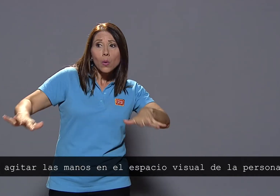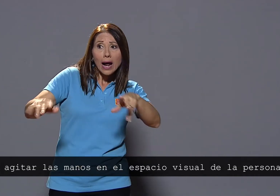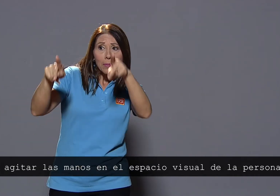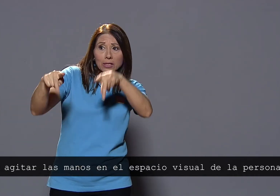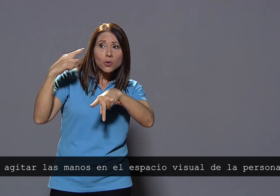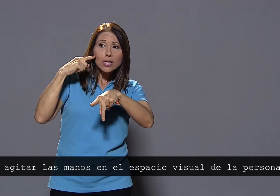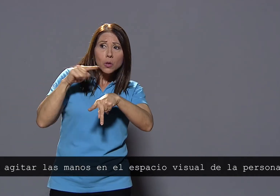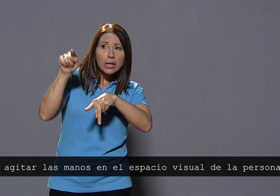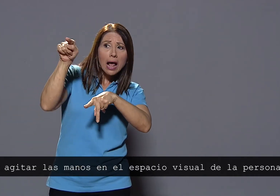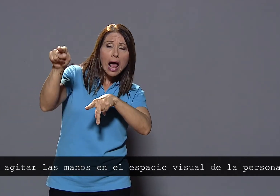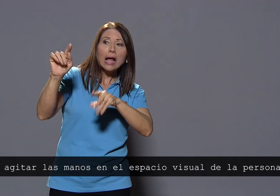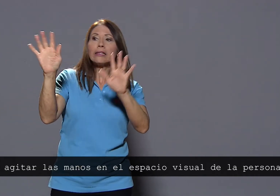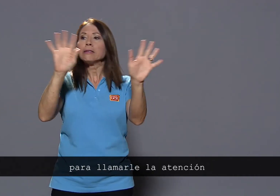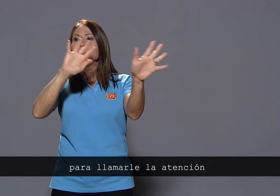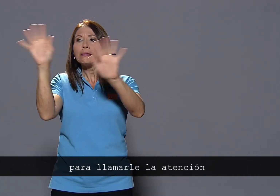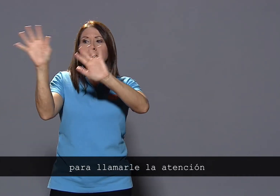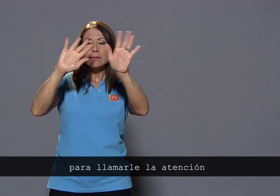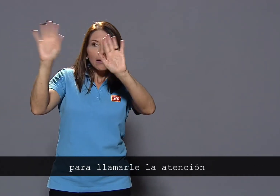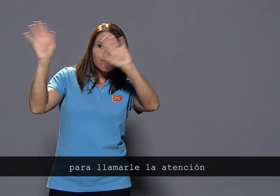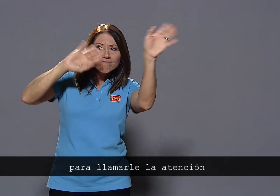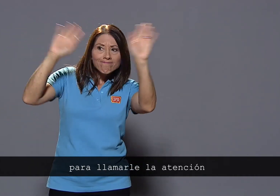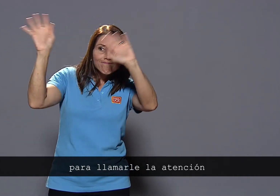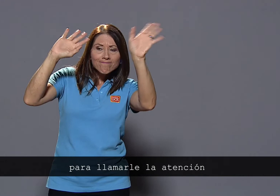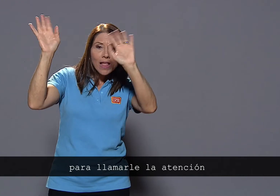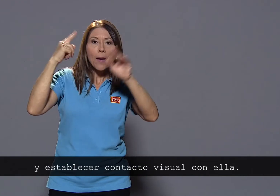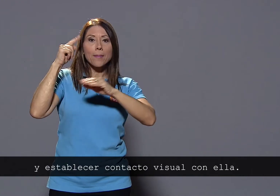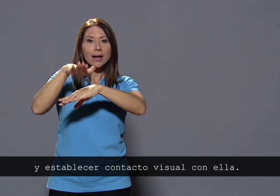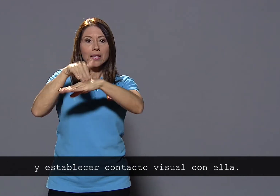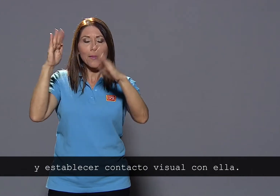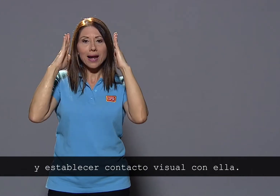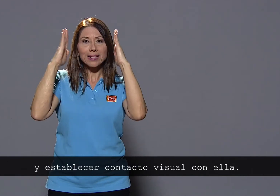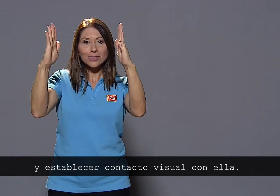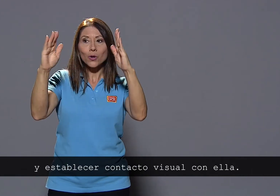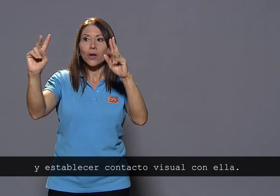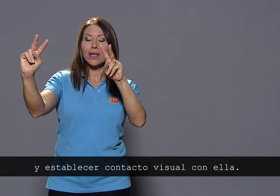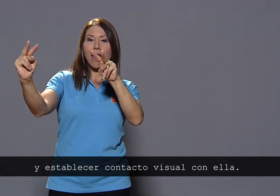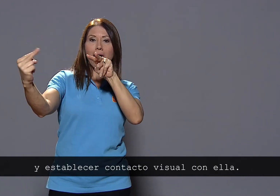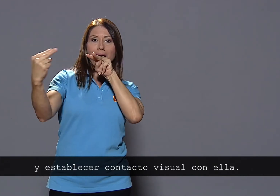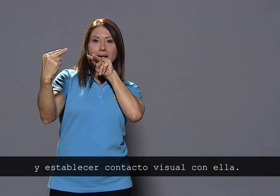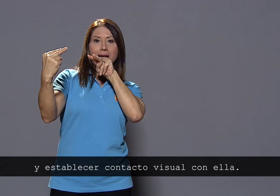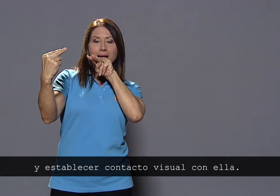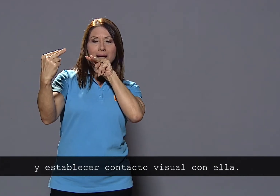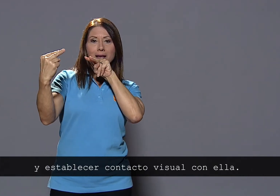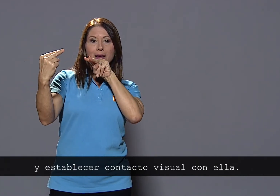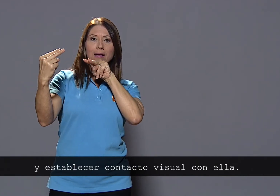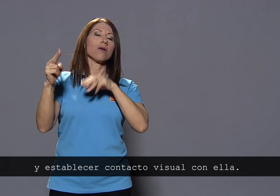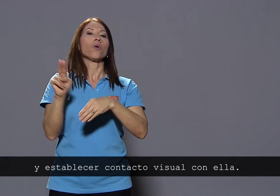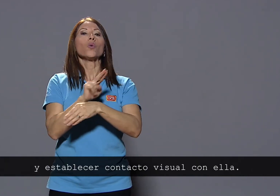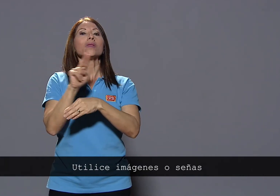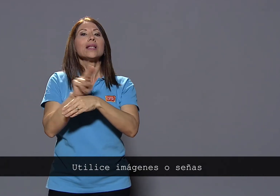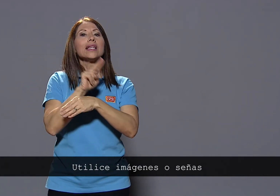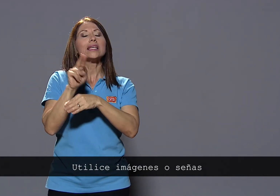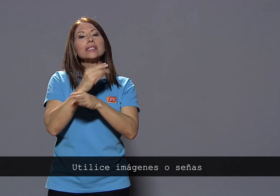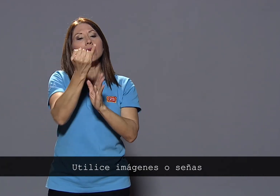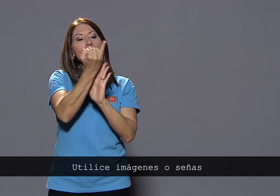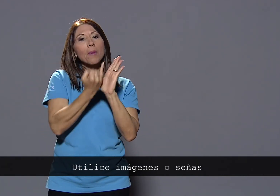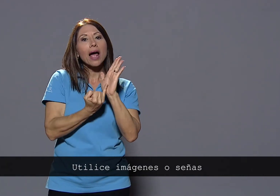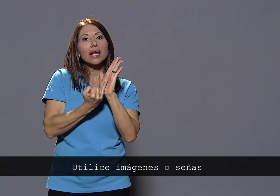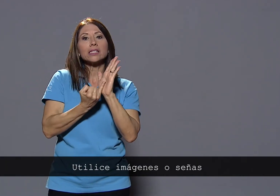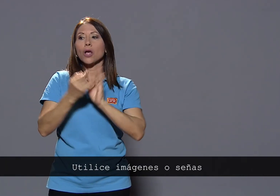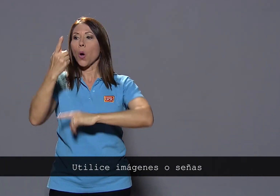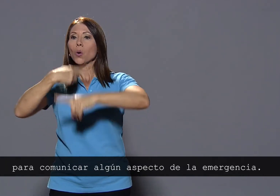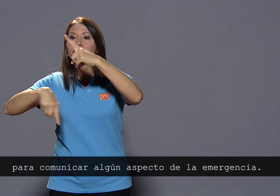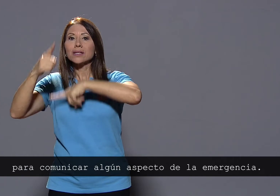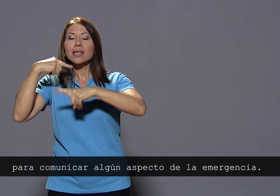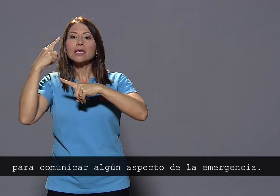en el espacio visual de la persona para llamarle la atención y establecer contacto visual con ella. Utilice imágenes